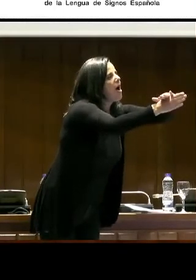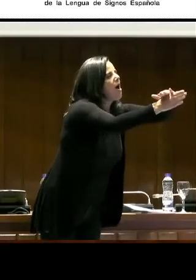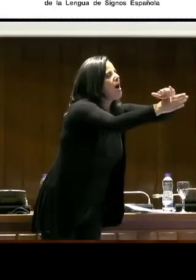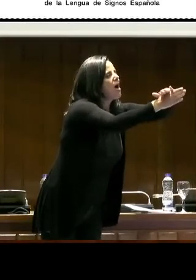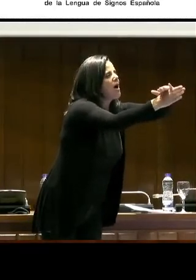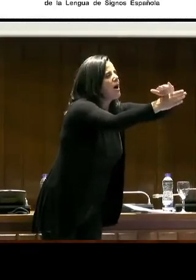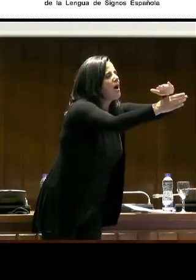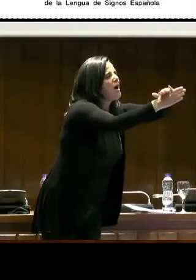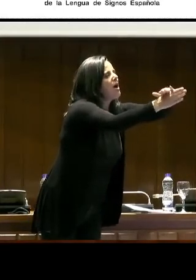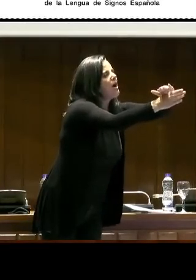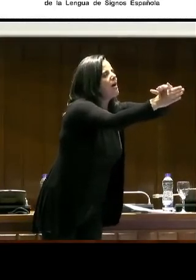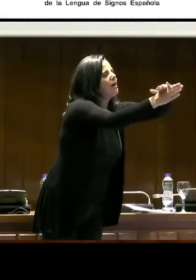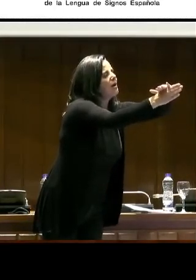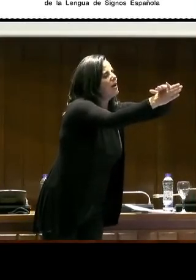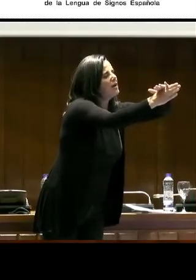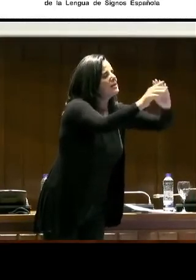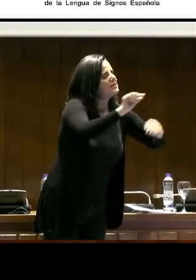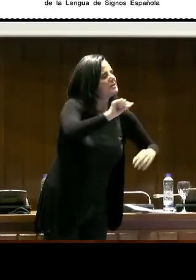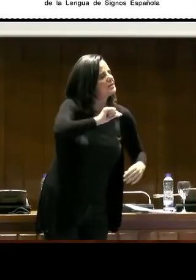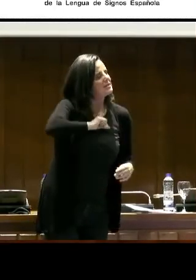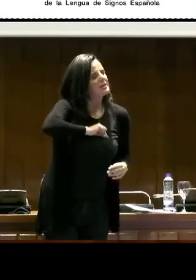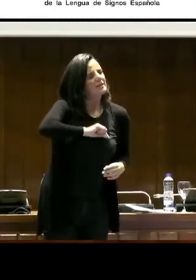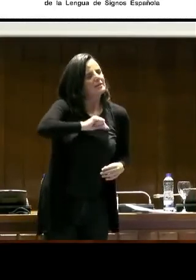solas también, junto a un mar que no me oye,